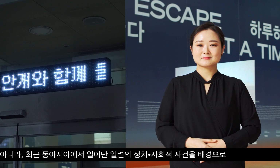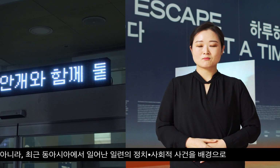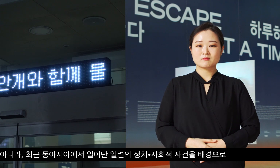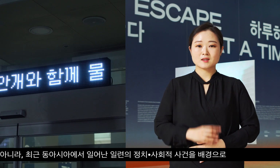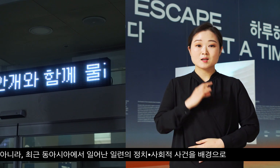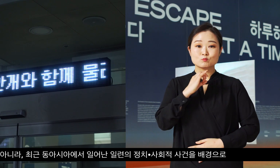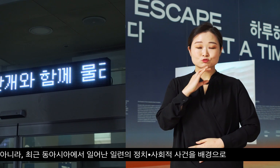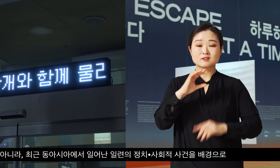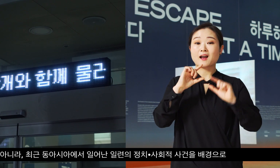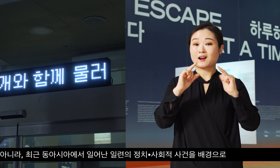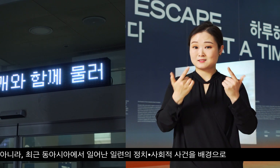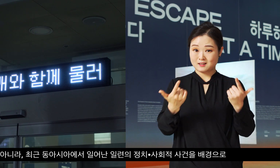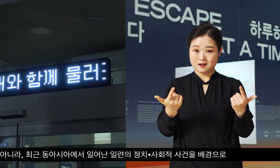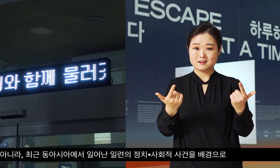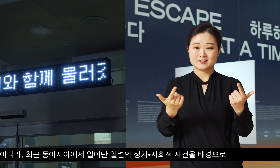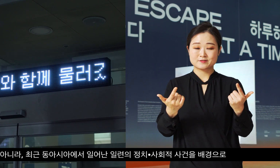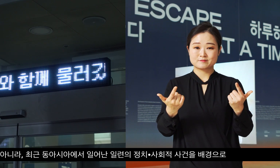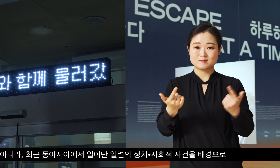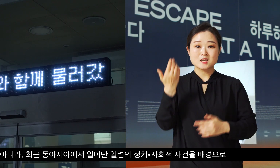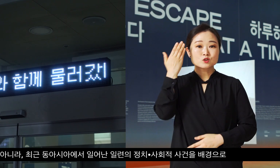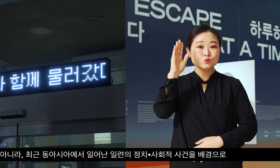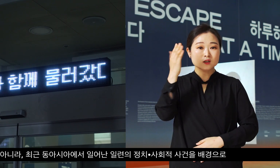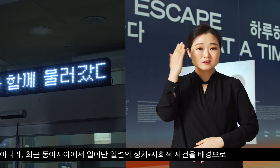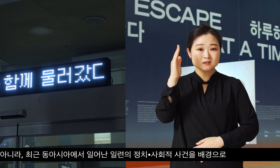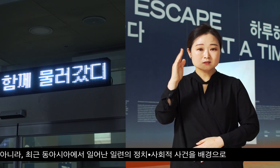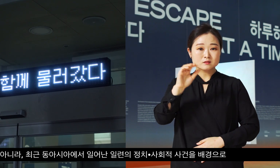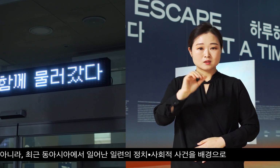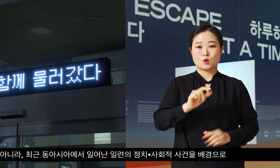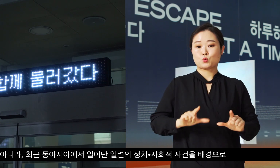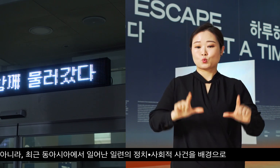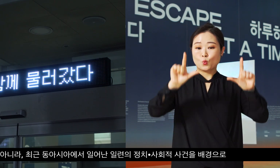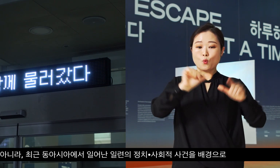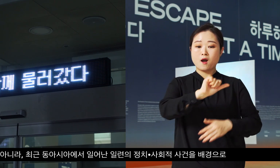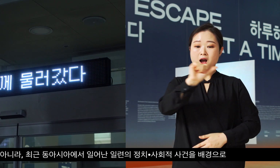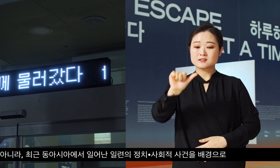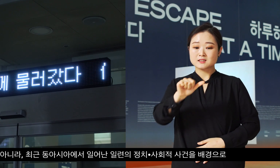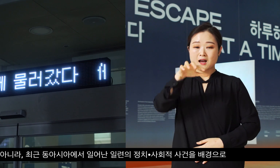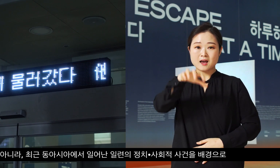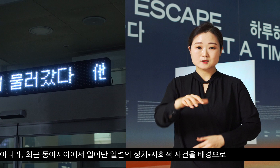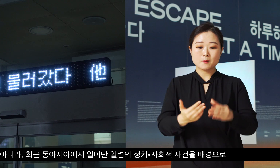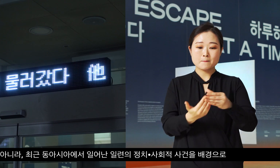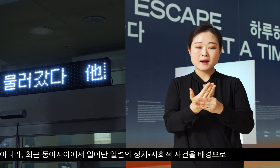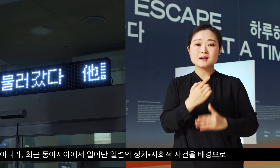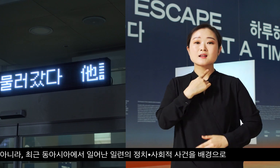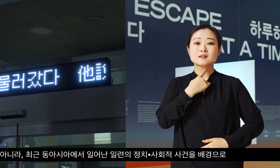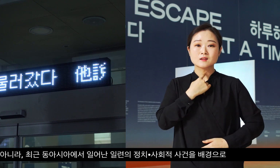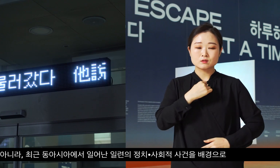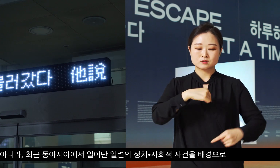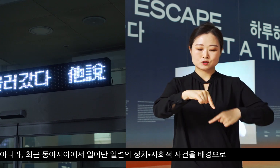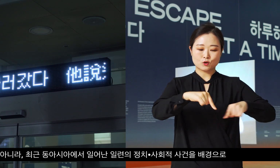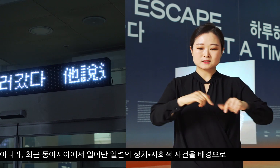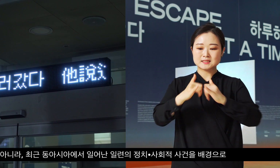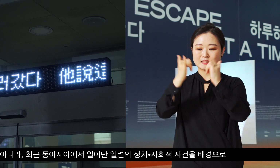뿐만 아니라 최근 동아시아에서 일어난 일련의 정치 사회적 사건의 배경으로